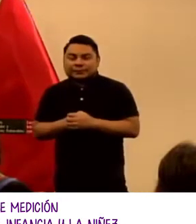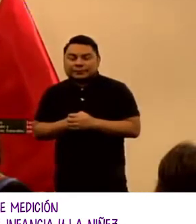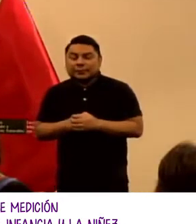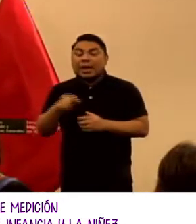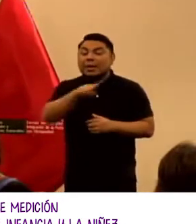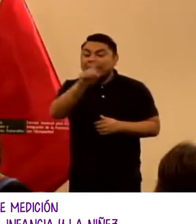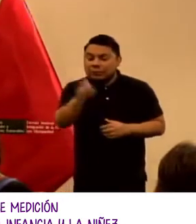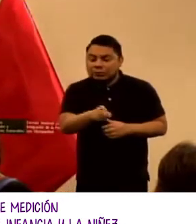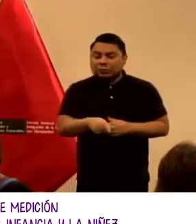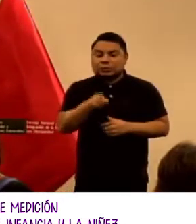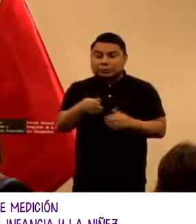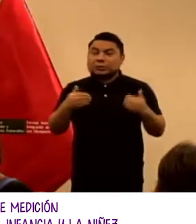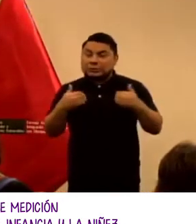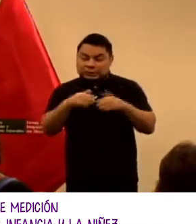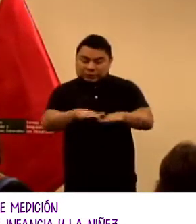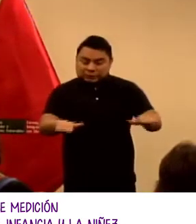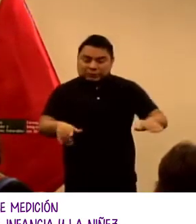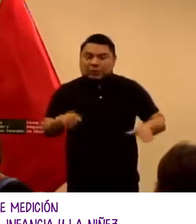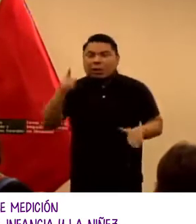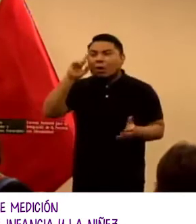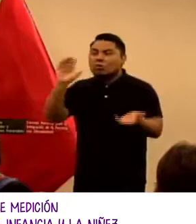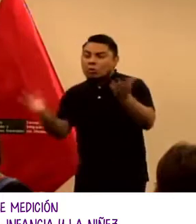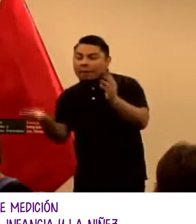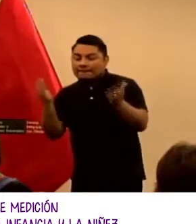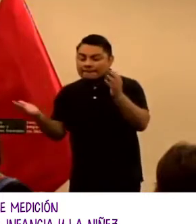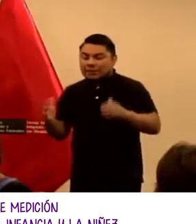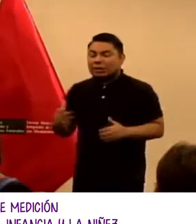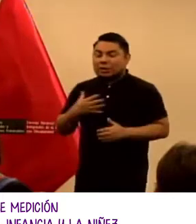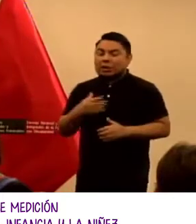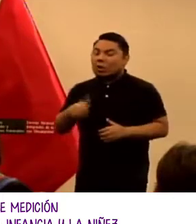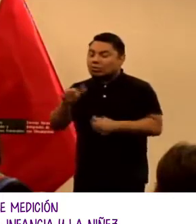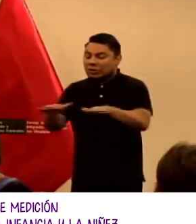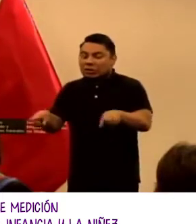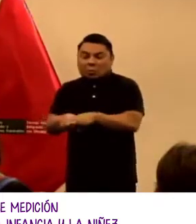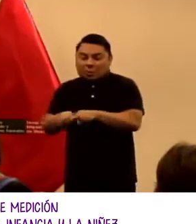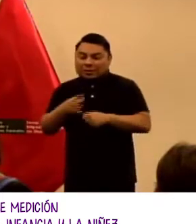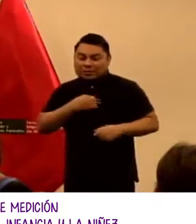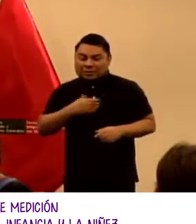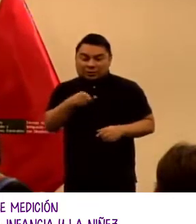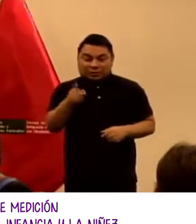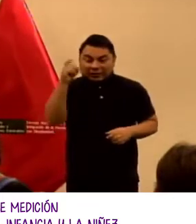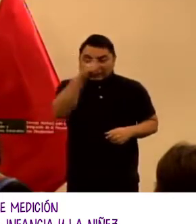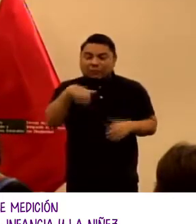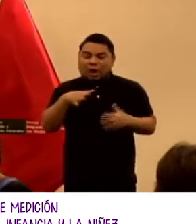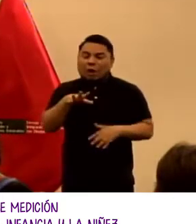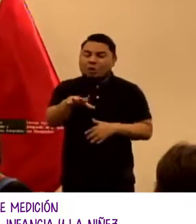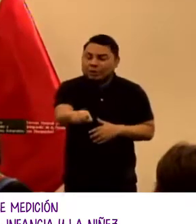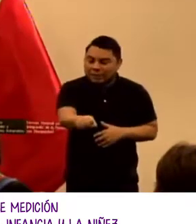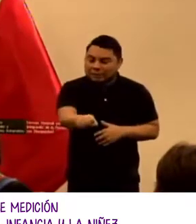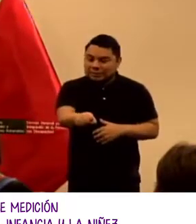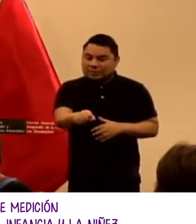Y la pregunta es si tiene el niño o la niña, comparado con niños y niños de la misma edad, dificultad para agarrar objetos pequeños con la